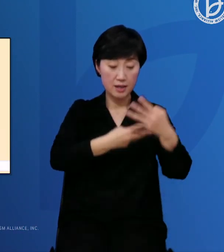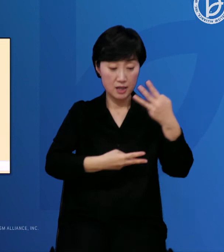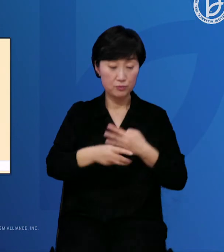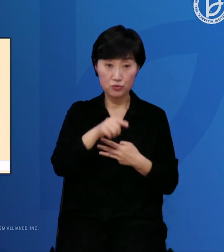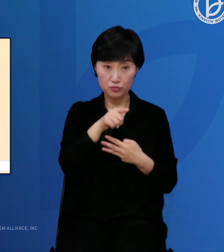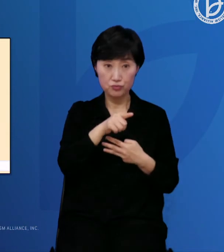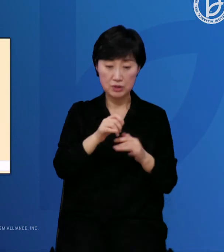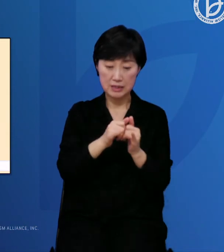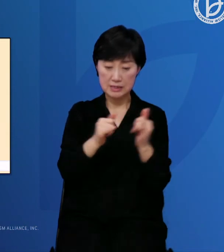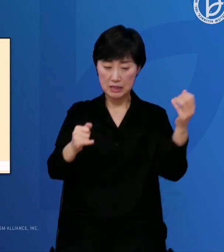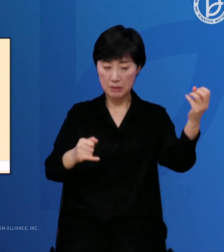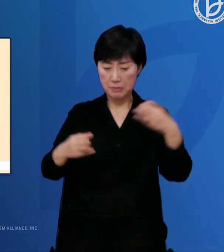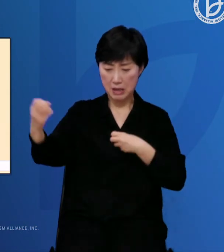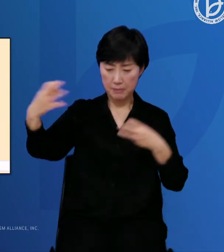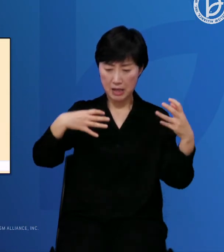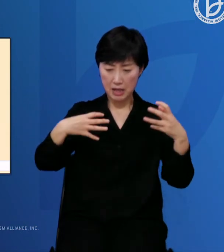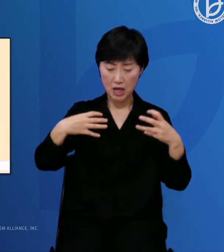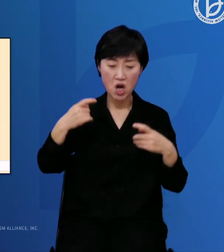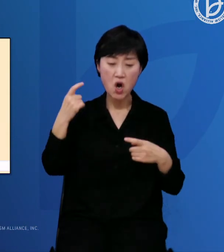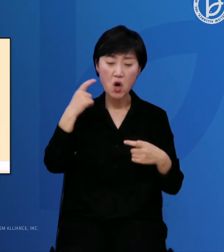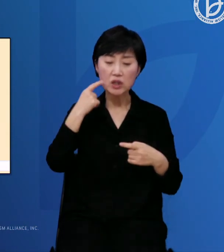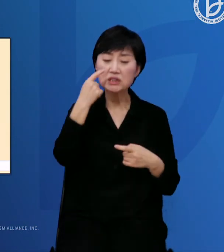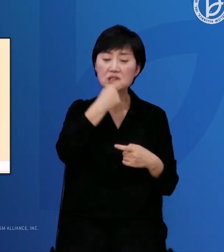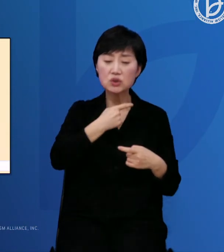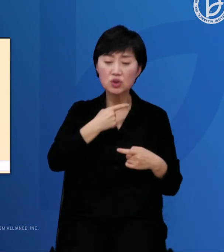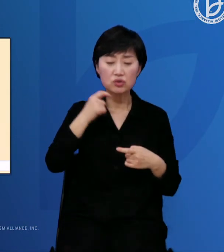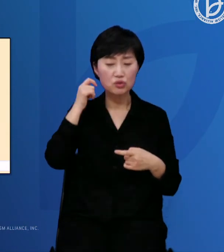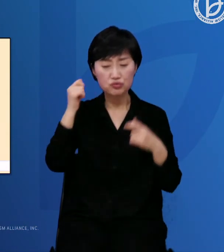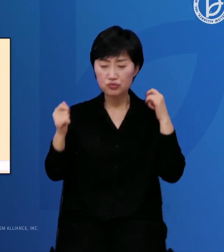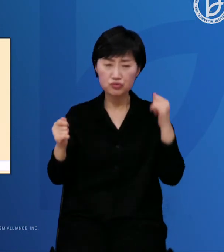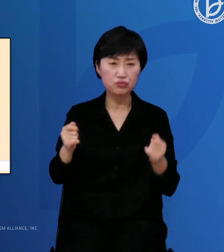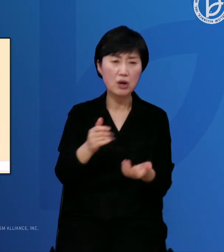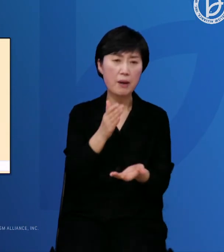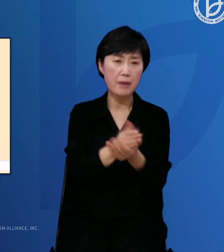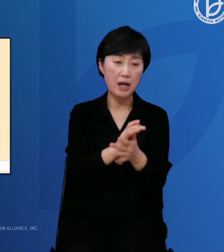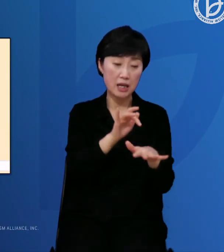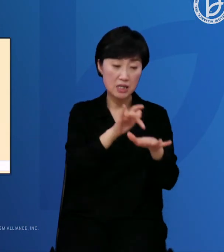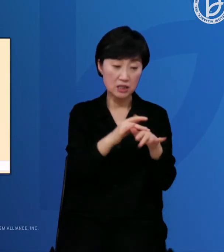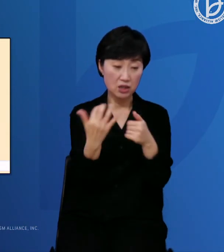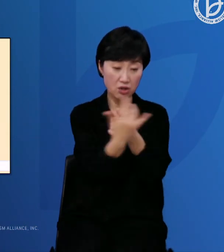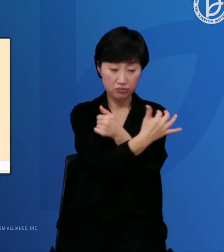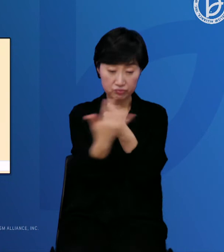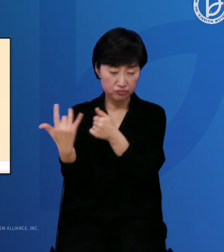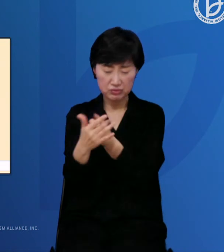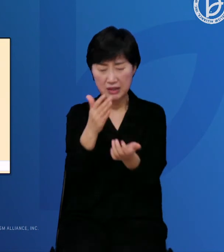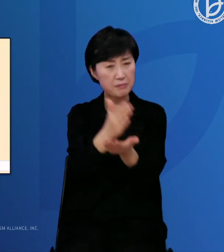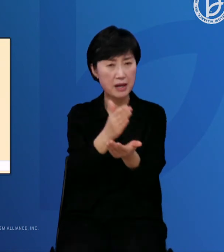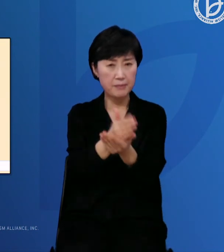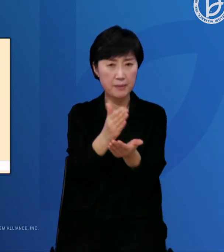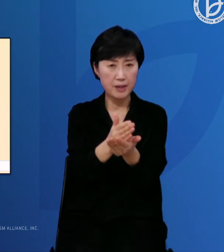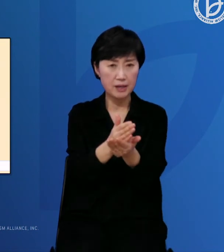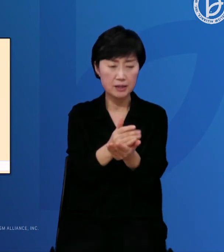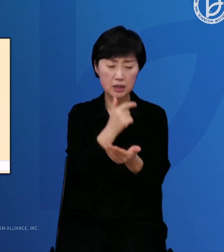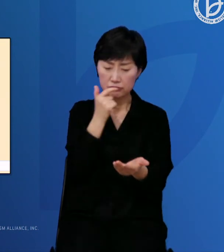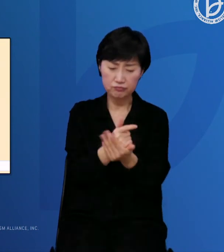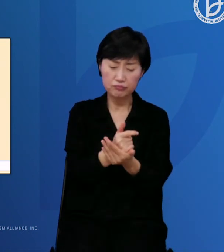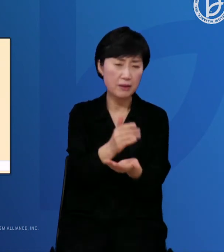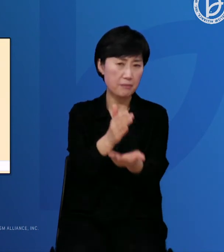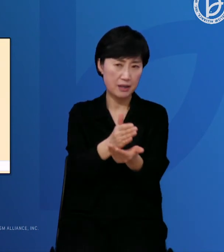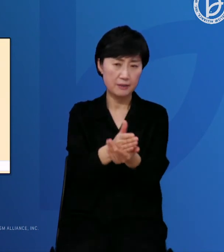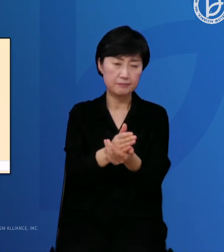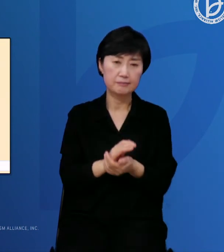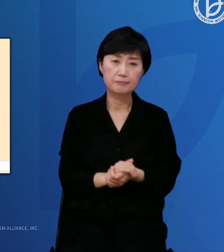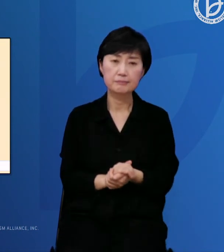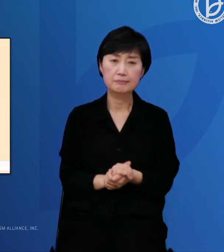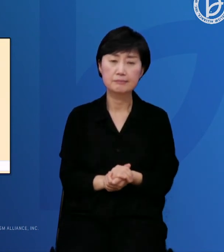사람 소리, 세상의 거짓 이론 등 영적 상태를 죽이는 사탄의 12가지 전략에 절대로 속아선 안 된다고